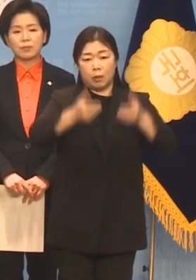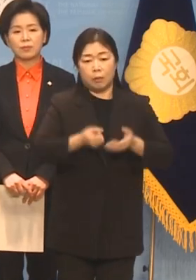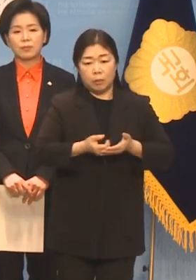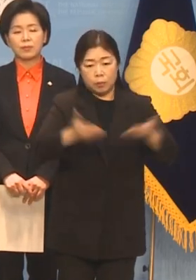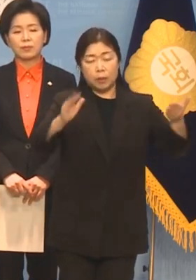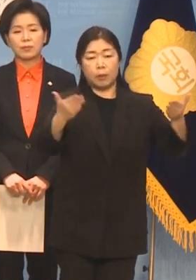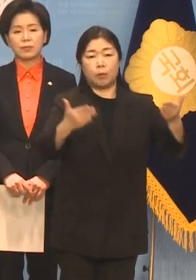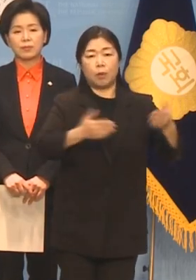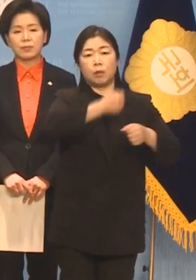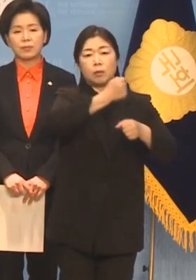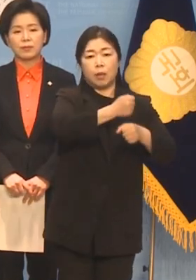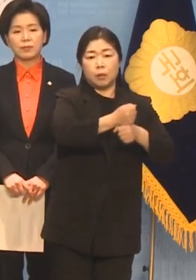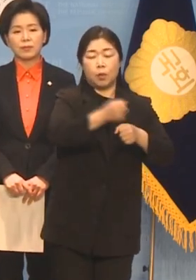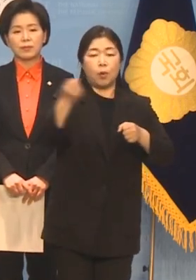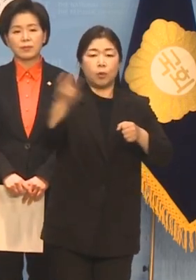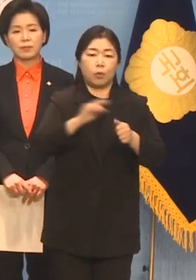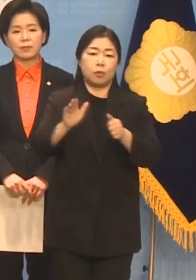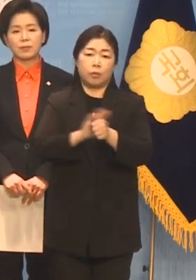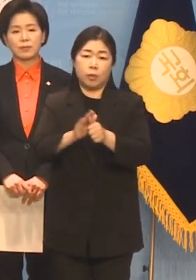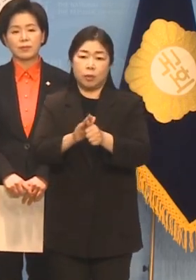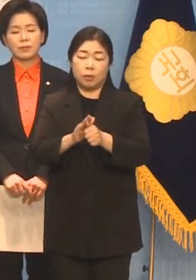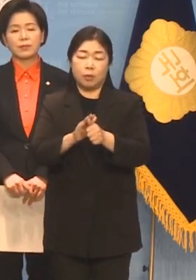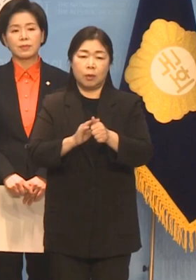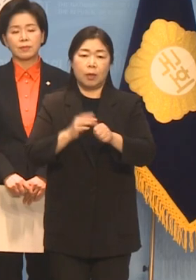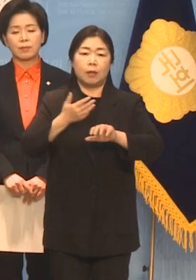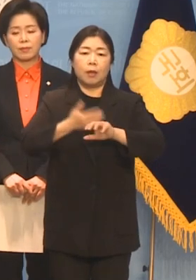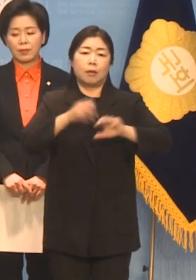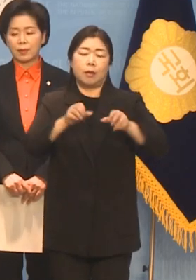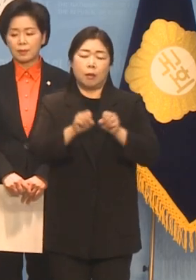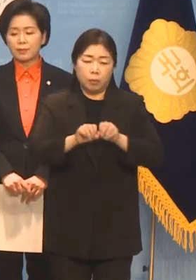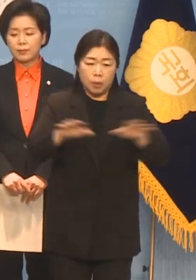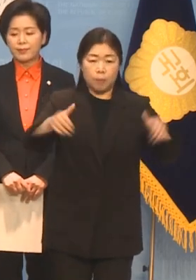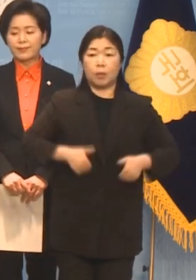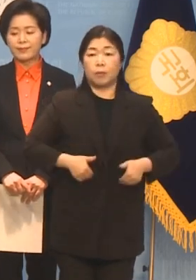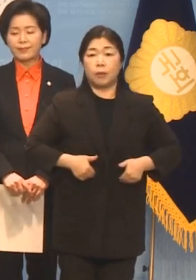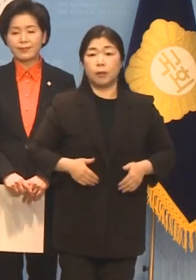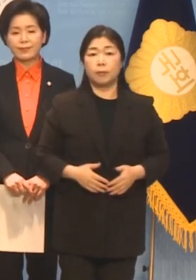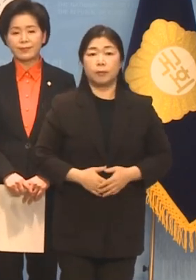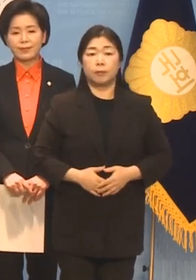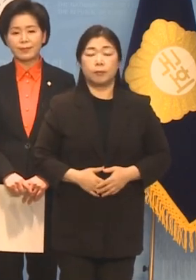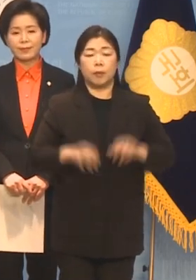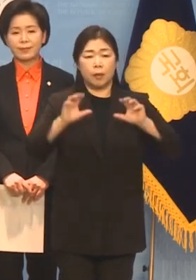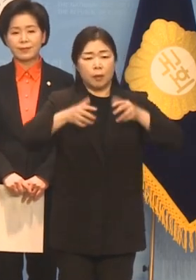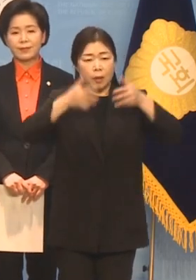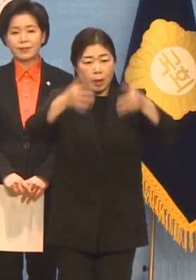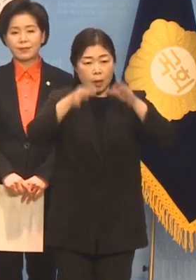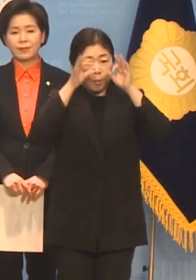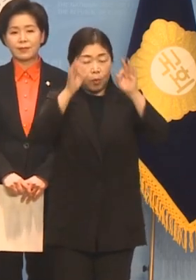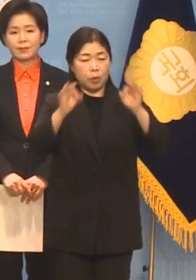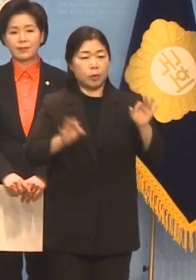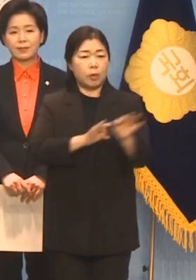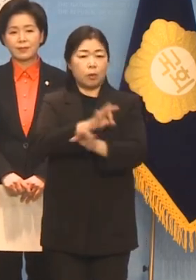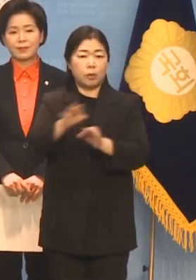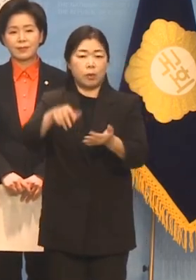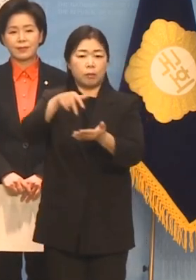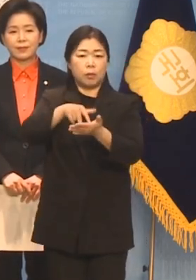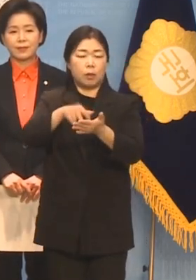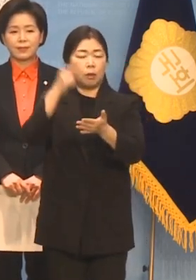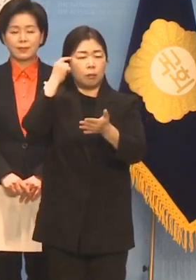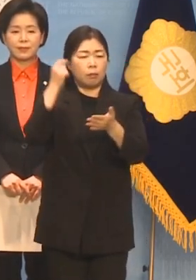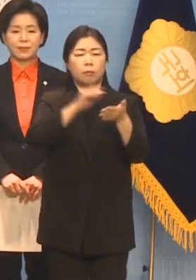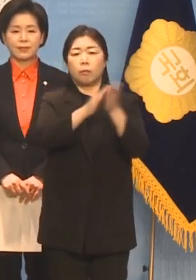제조업과 서비스업의 해외 진출도 가속화되어야 합니다. 세계를 바라보는 경제의 패러다임 구축이 시급합니다.